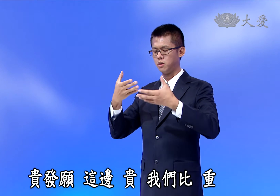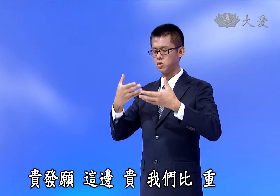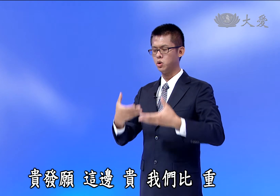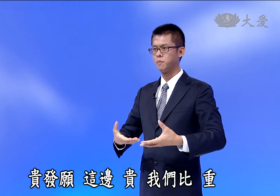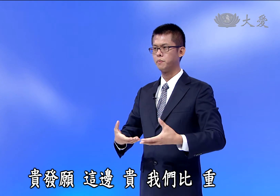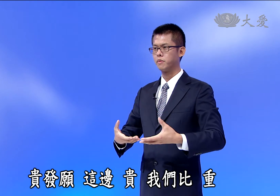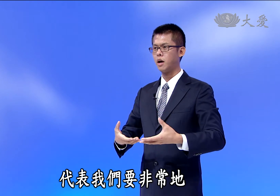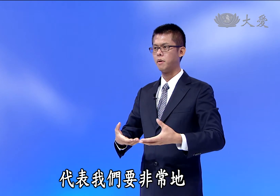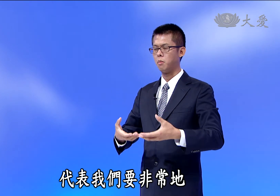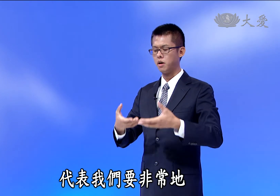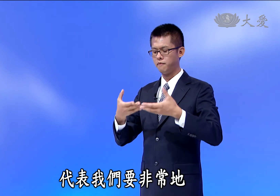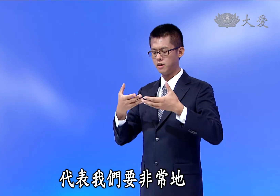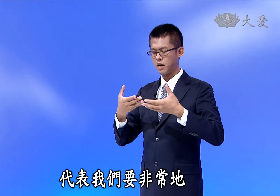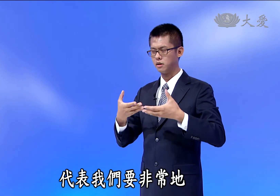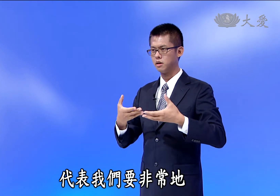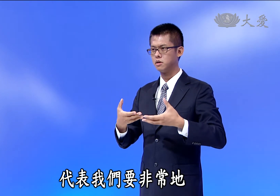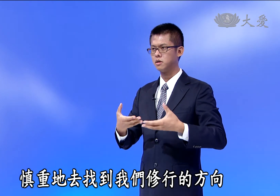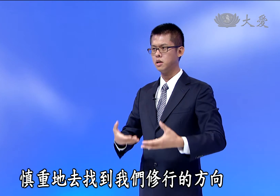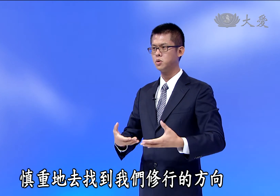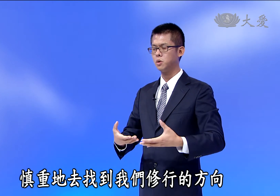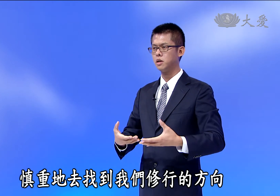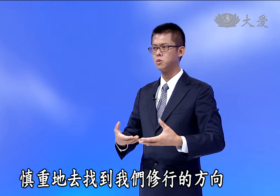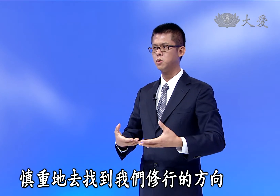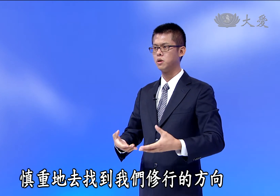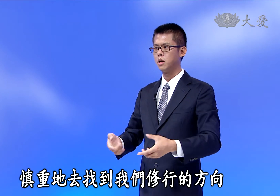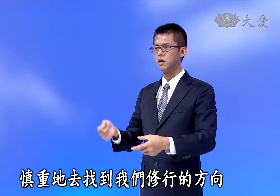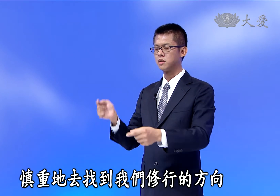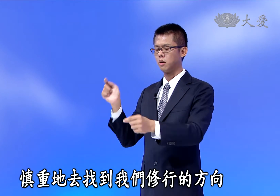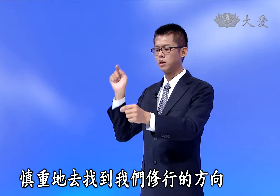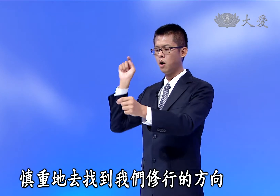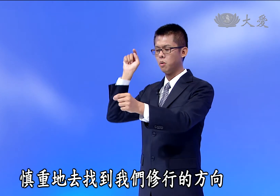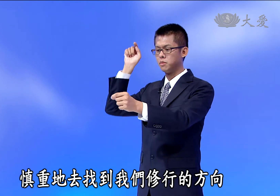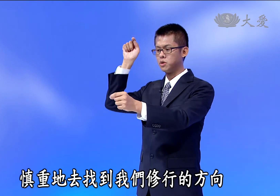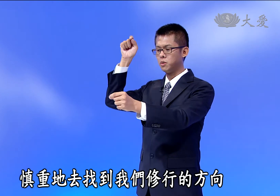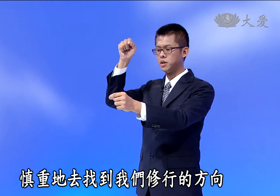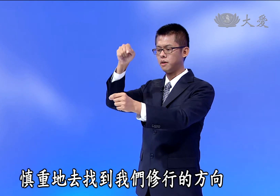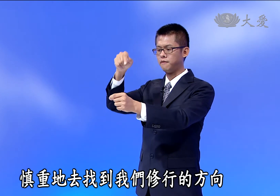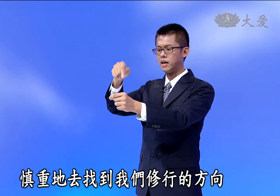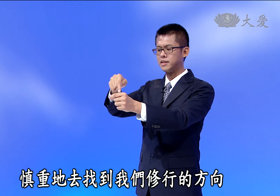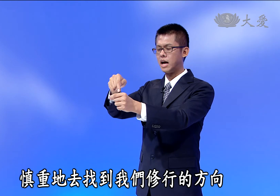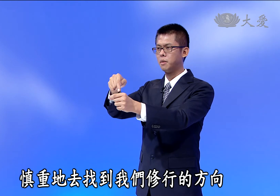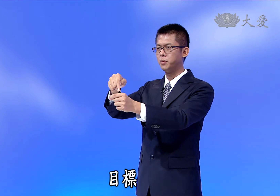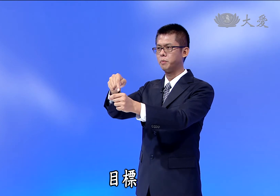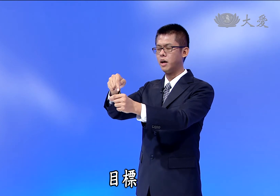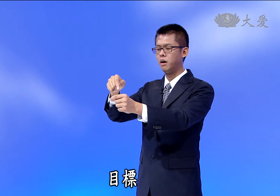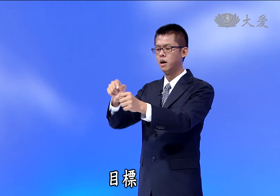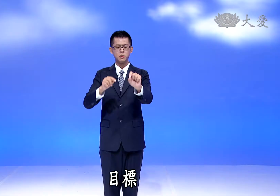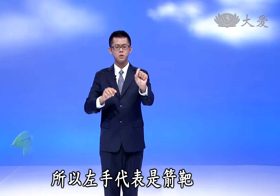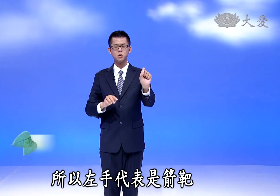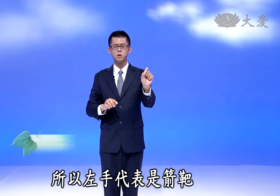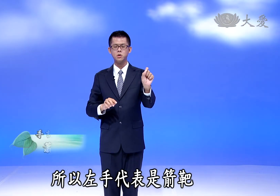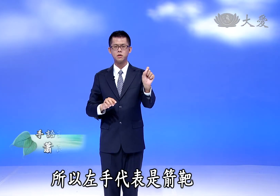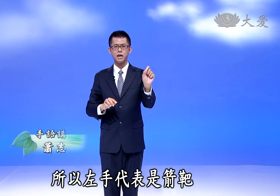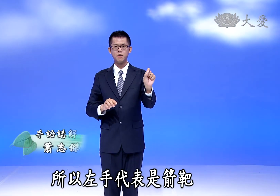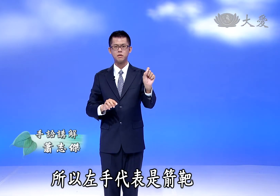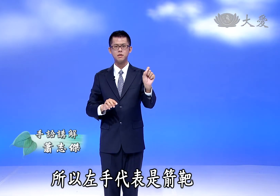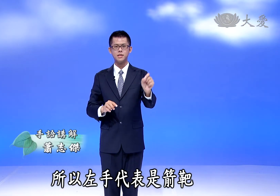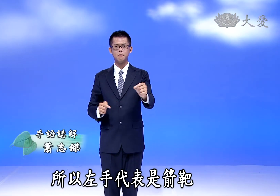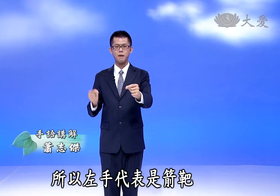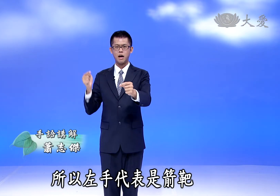重，代表我们要非常的慎重的去找到我们修行的方向目标。所以左手代表是箭靶，然